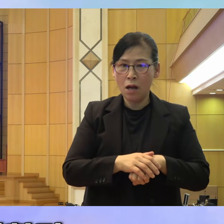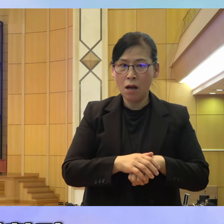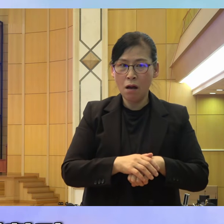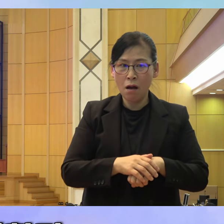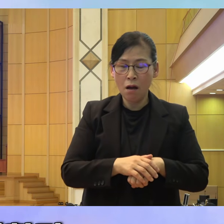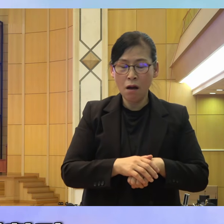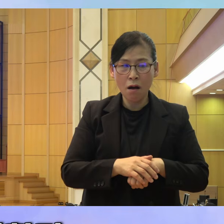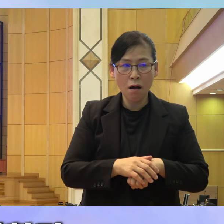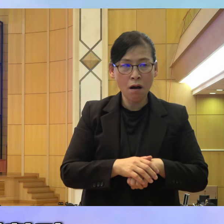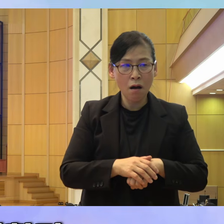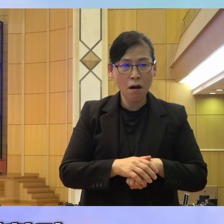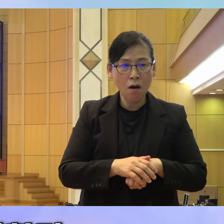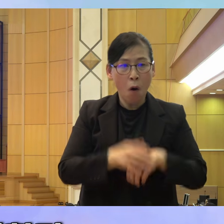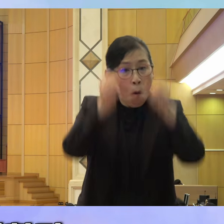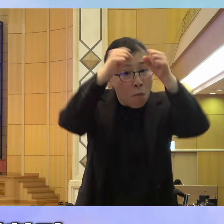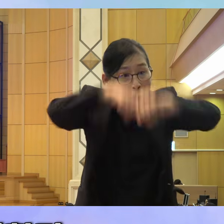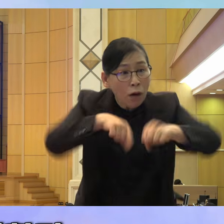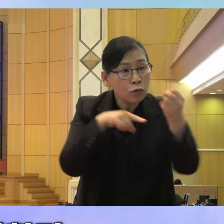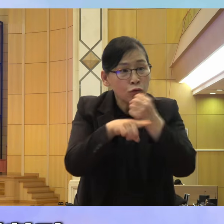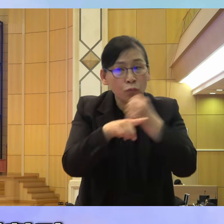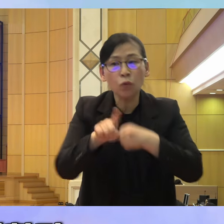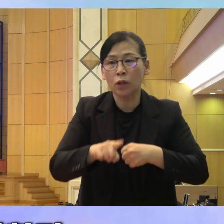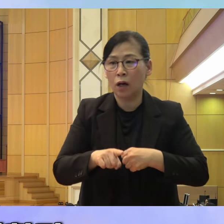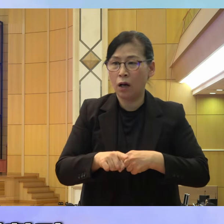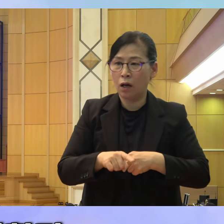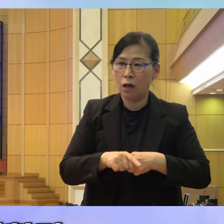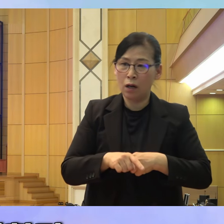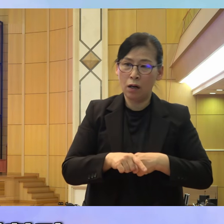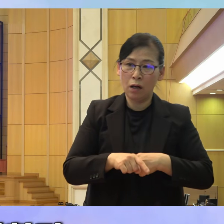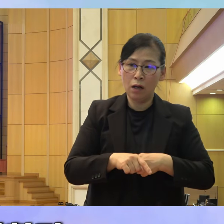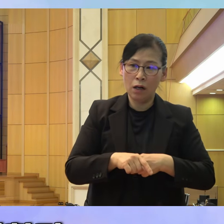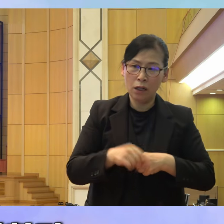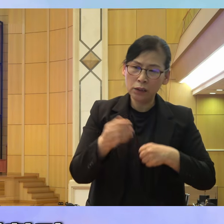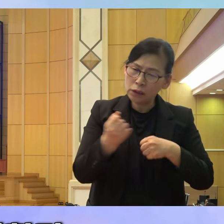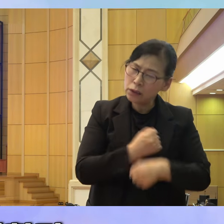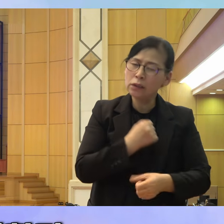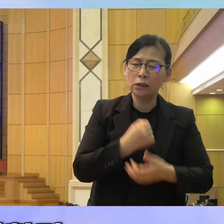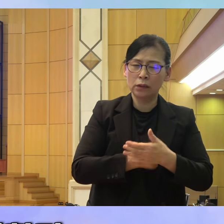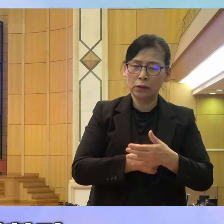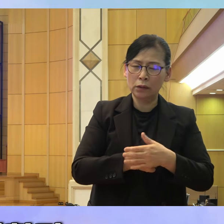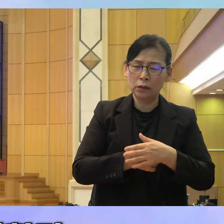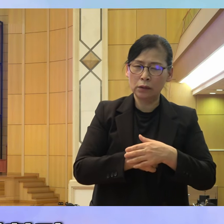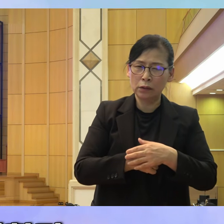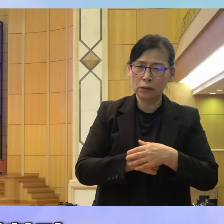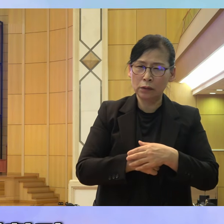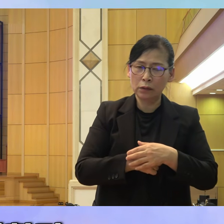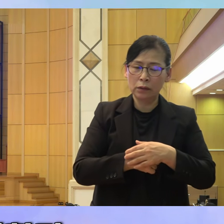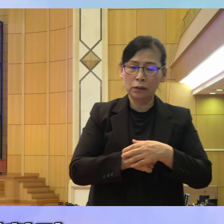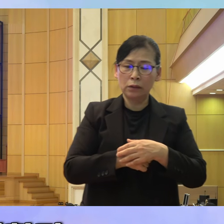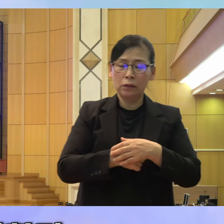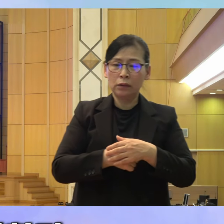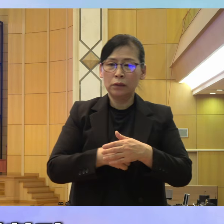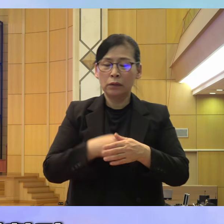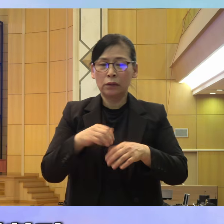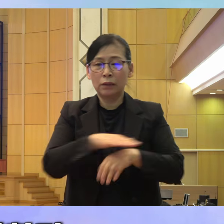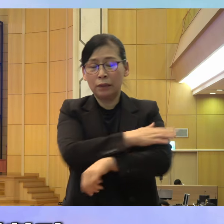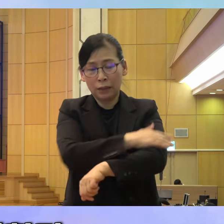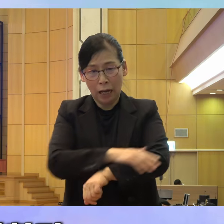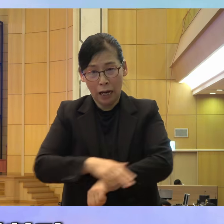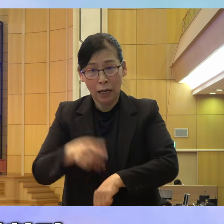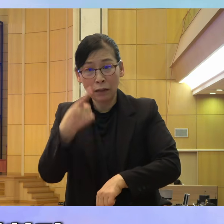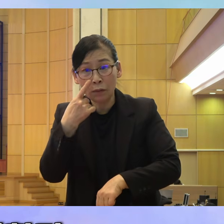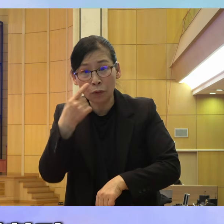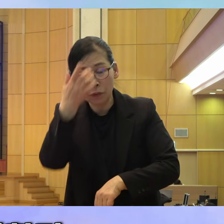리가 없잖아요. 그냥은 망할 리가 없잖아. 그러니까 그런 식으로 그냥 망하는 거예요. 그러니까 여러분 잘 아셔야 돼요.